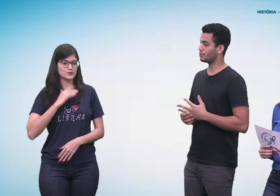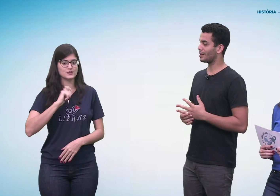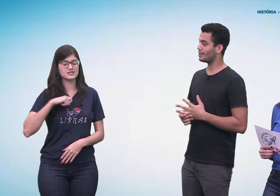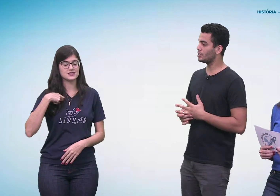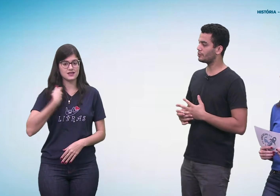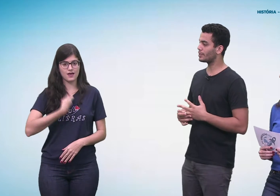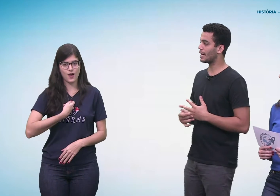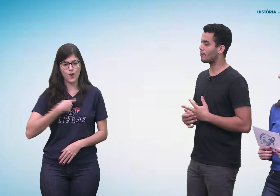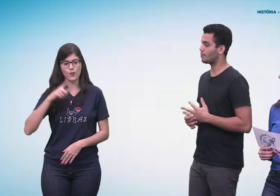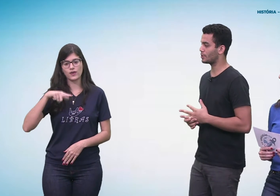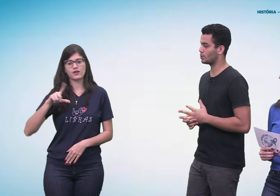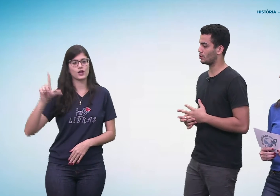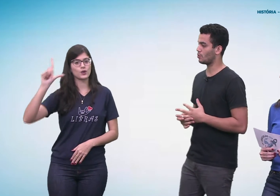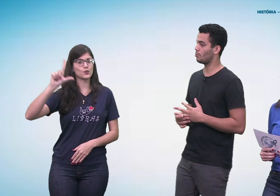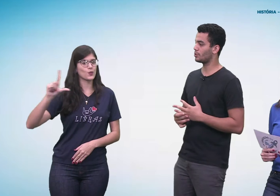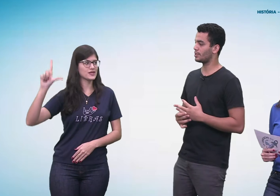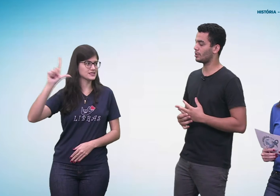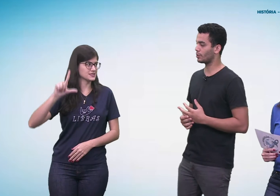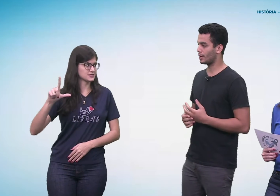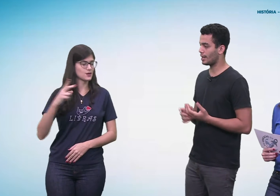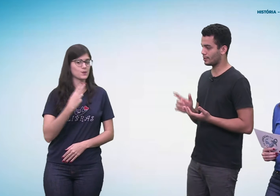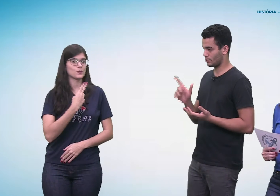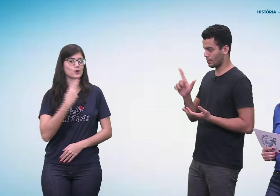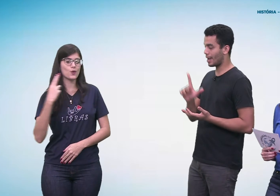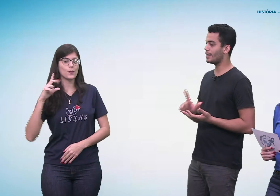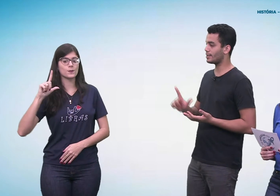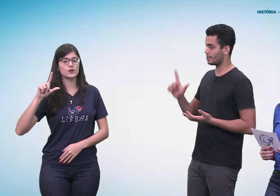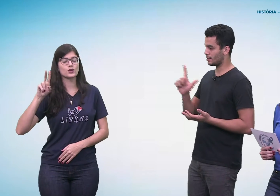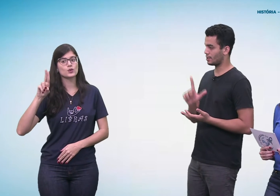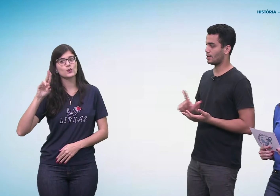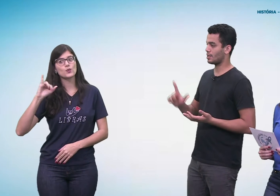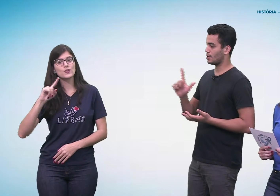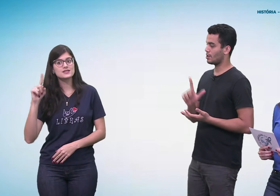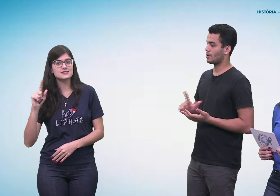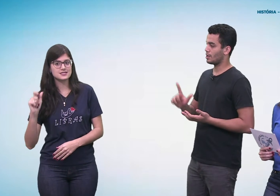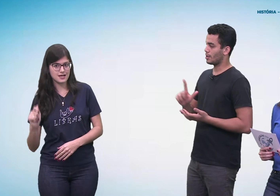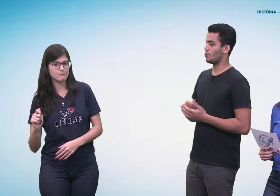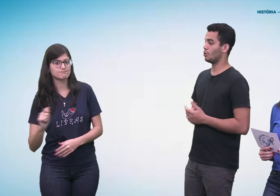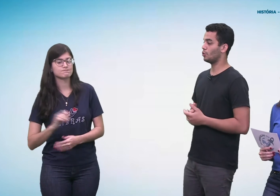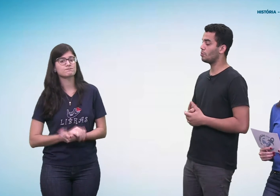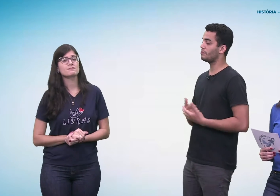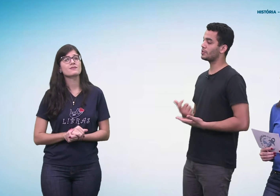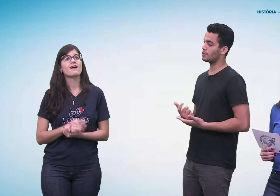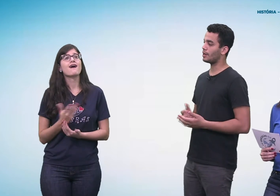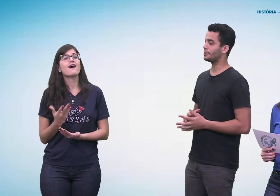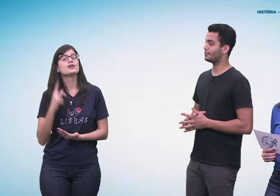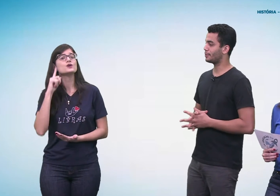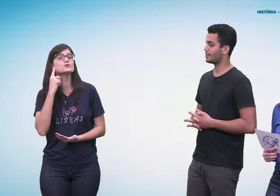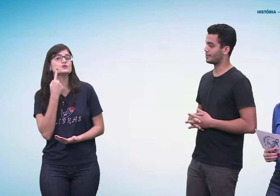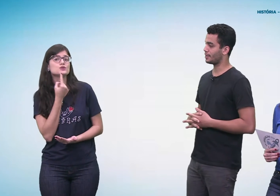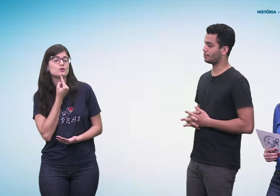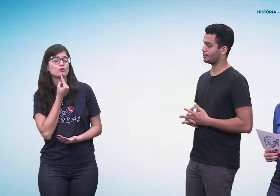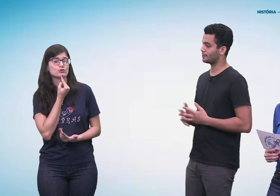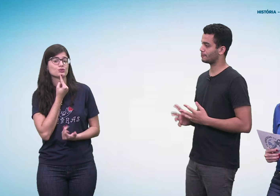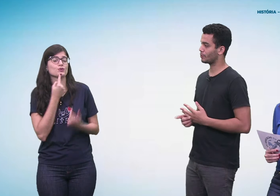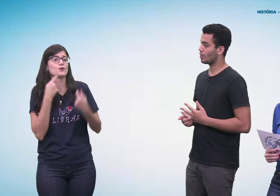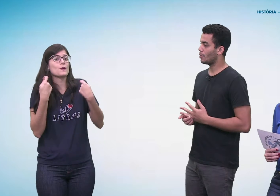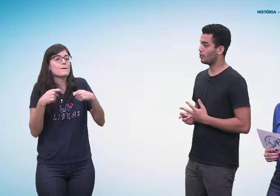para identificar uma pessoa. O meu sinal, no caso, é esse. É o meu nome visual, por exemplo. Pois